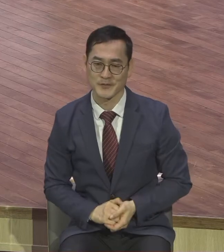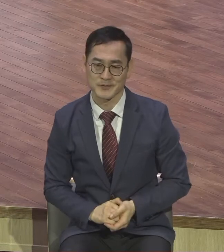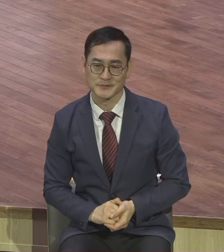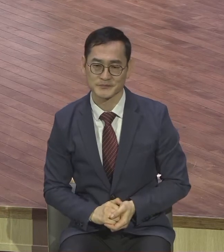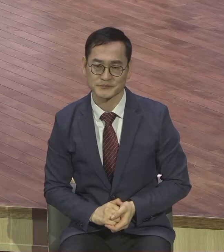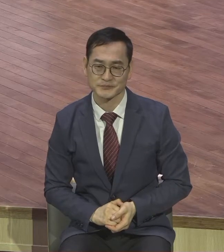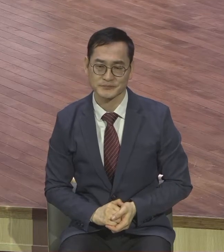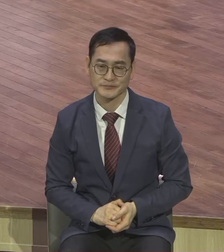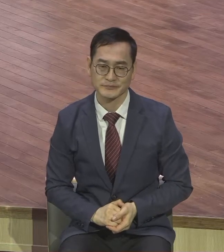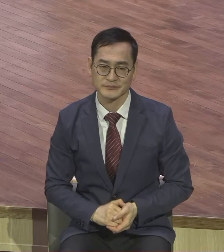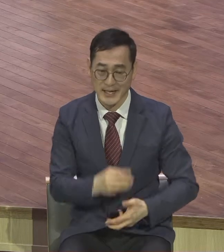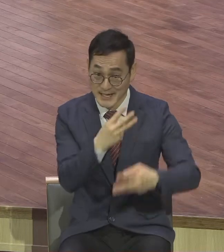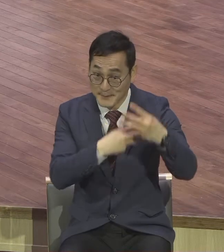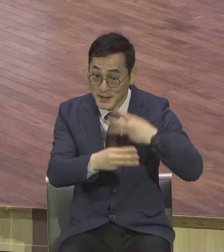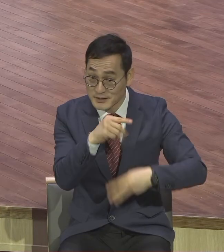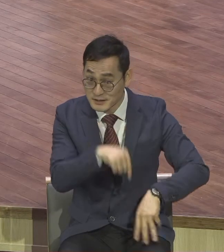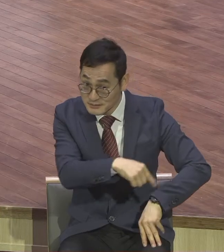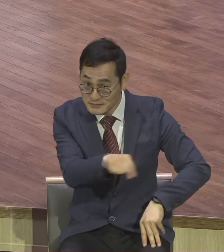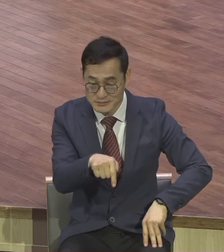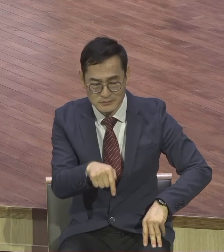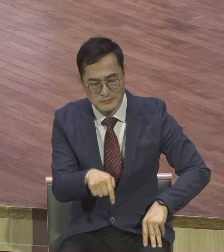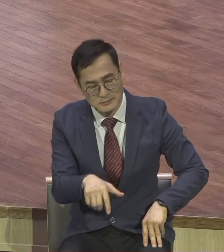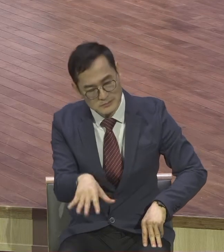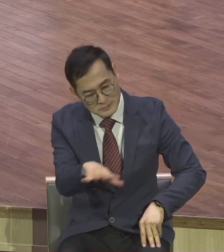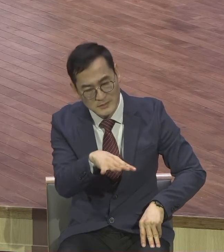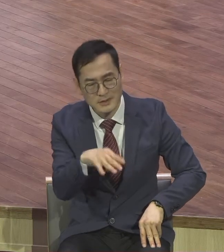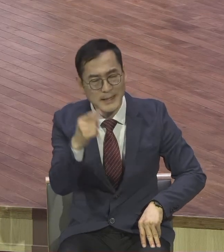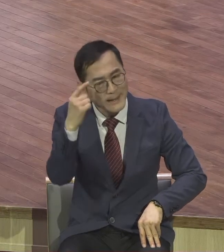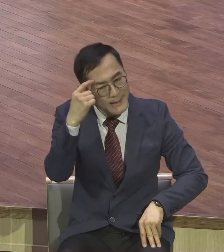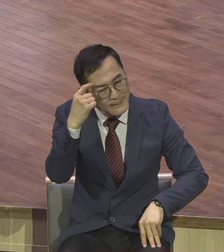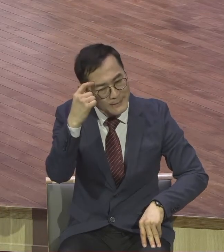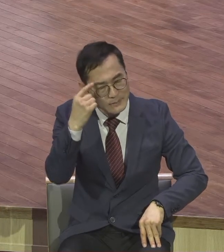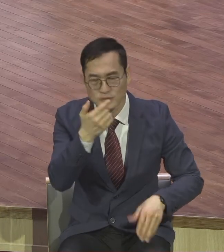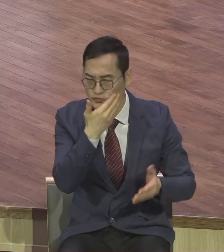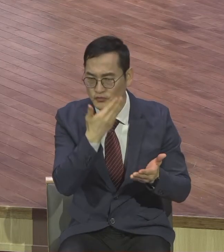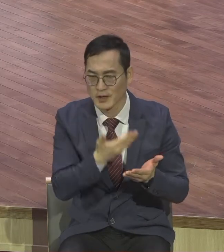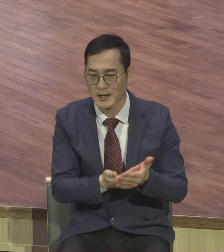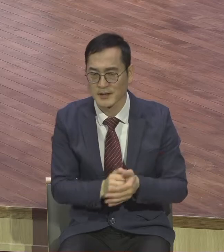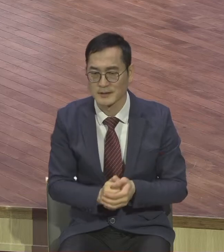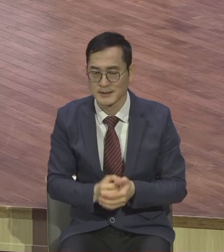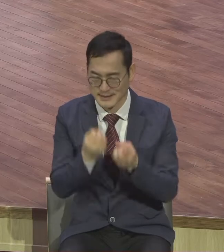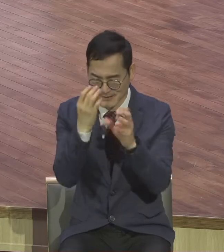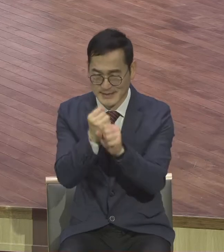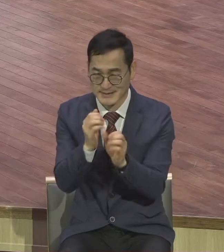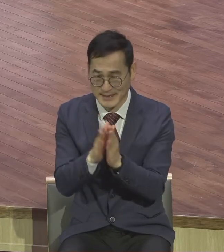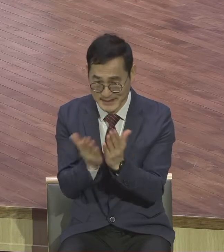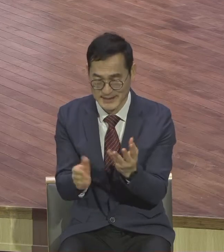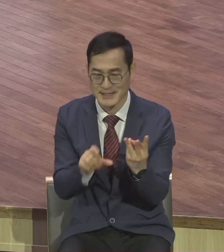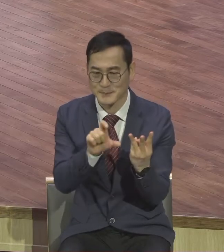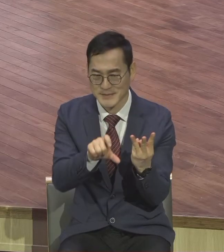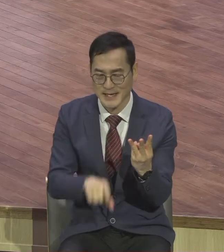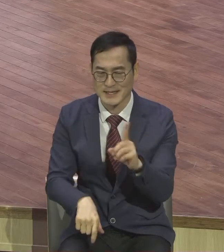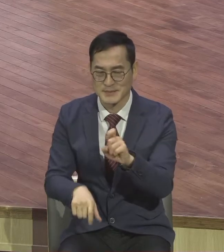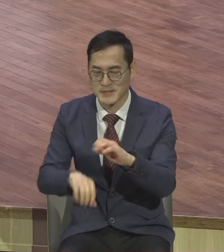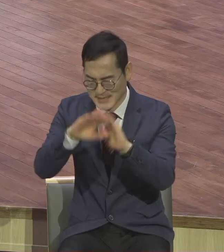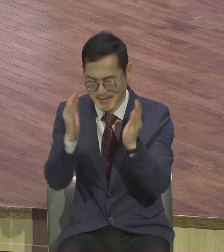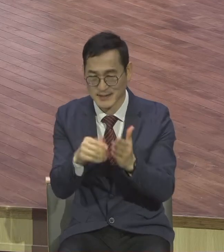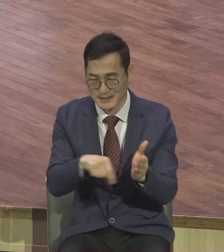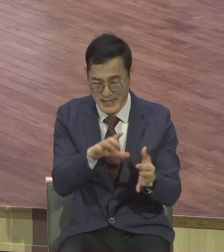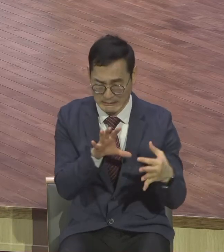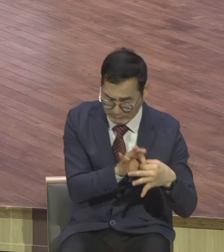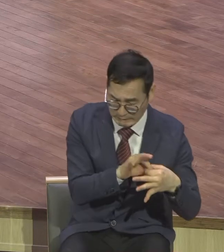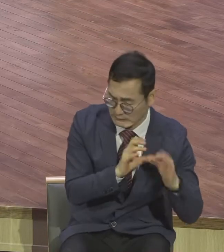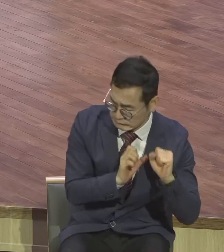랩런트들도 생각이 정말 중요합니다 랩런트들 창세 3장 6장 11장에서 완전히 빠져나왔어요 뭐요? 사상